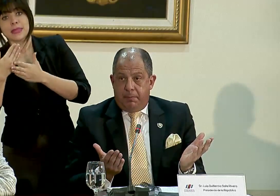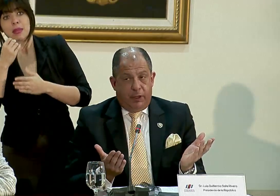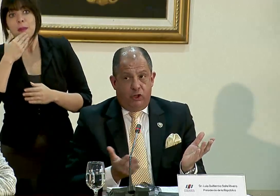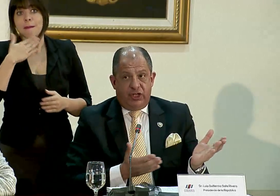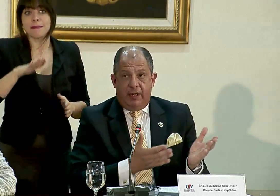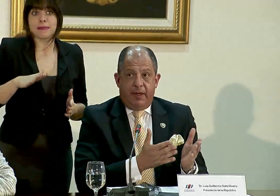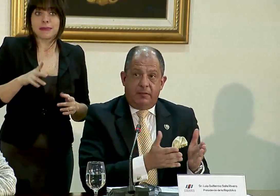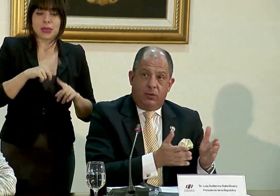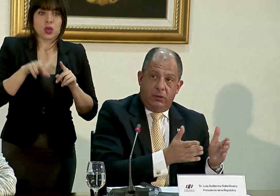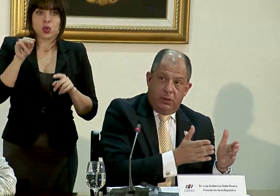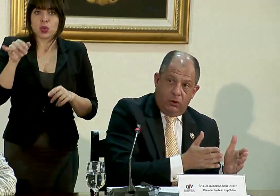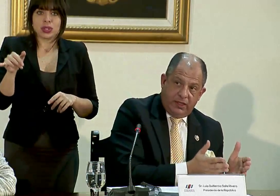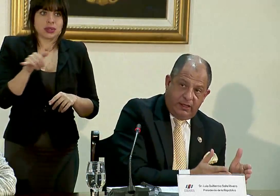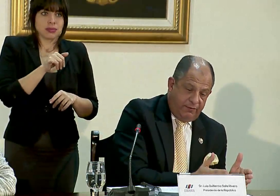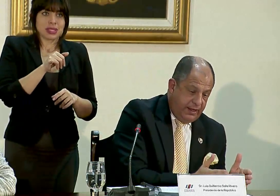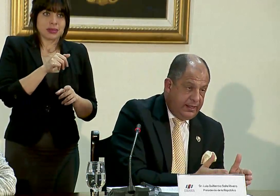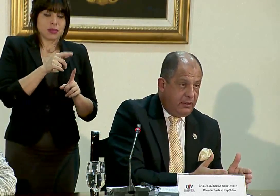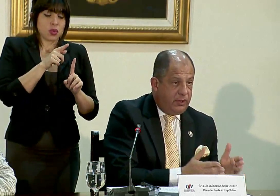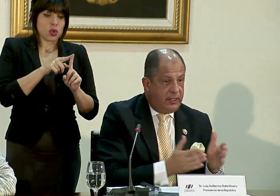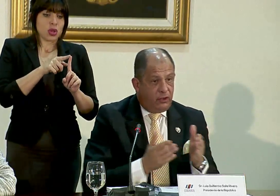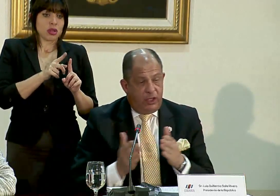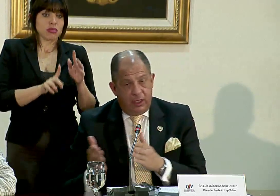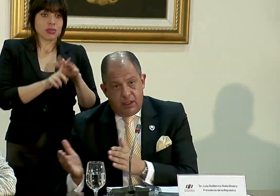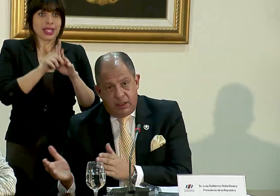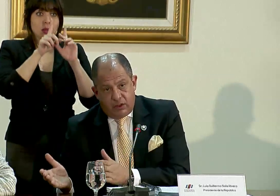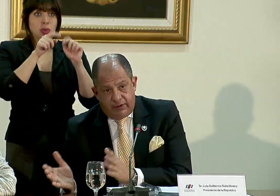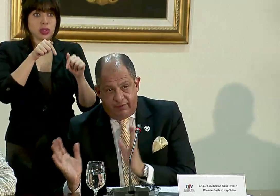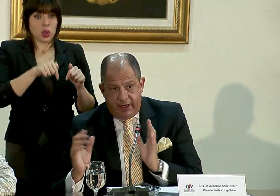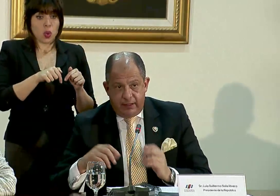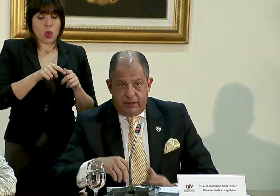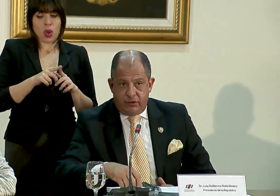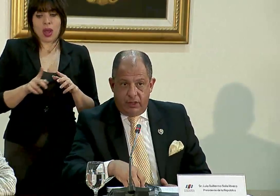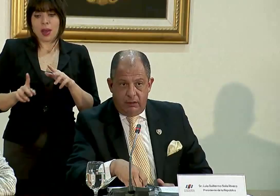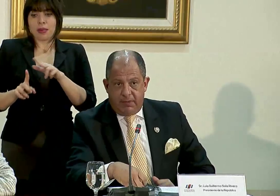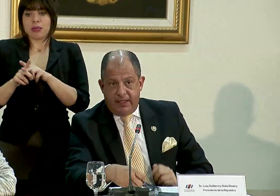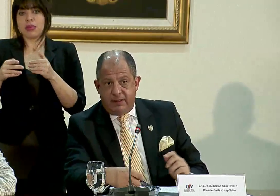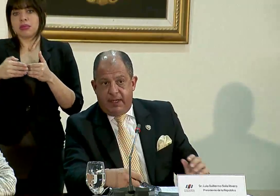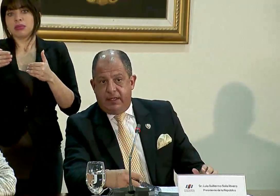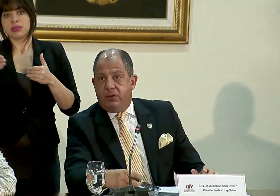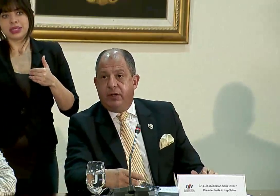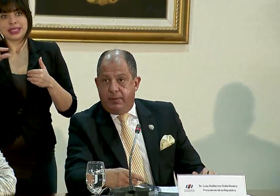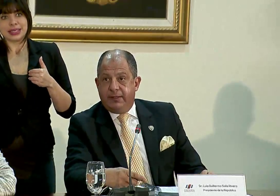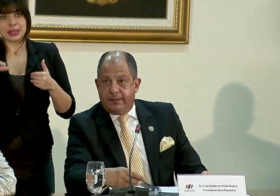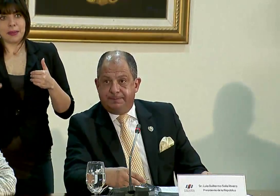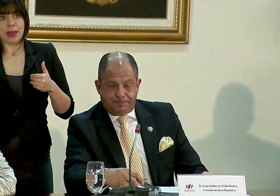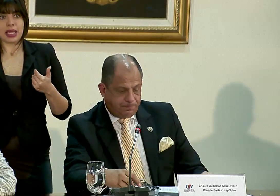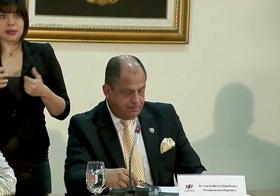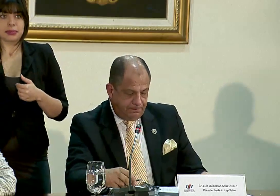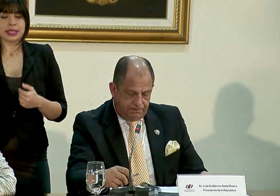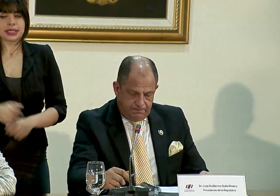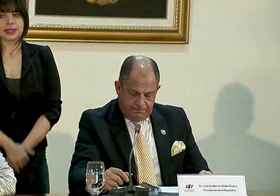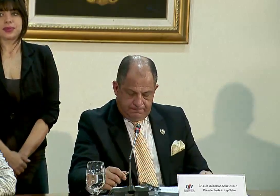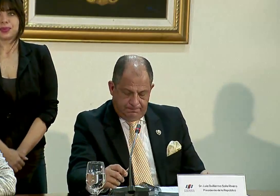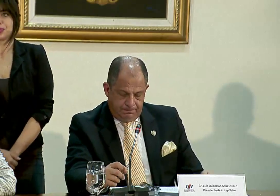pero no será el mismo lo que se reflejan las encuestas hoy de lo que reflejen dentro de varias semanas o varios meses